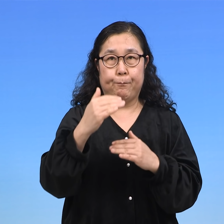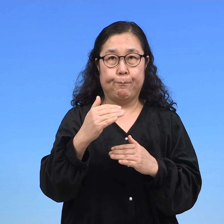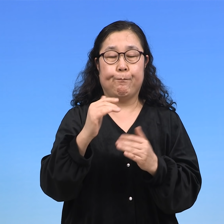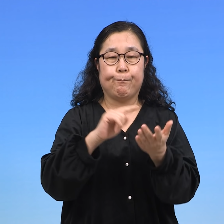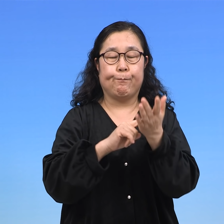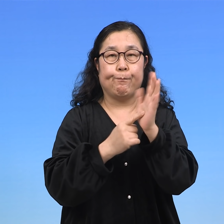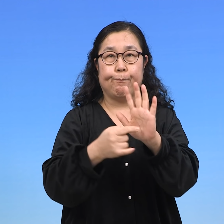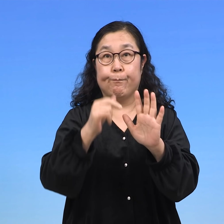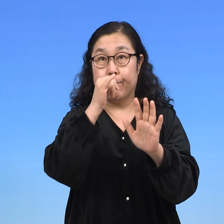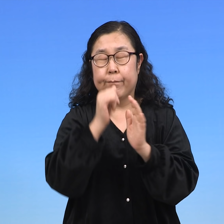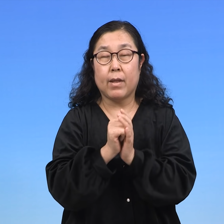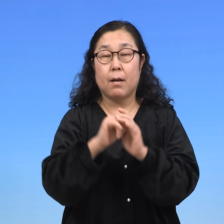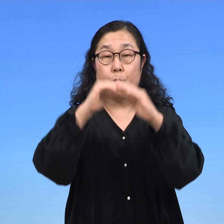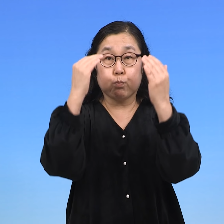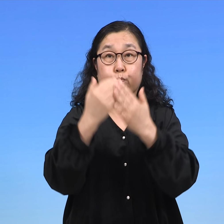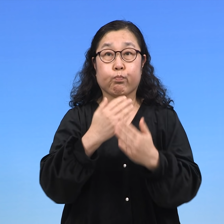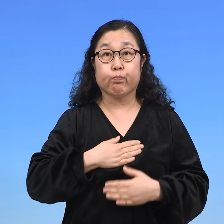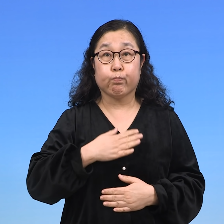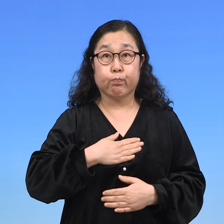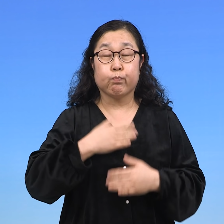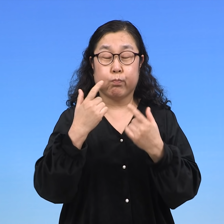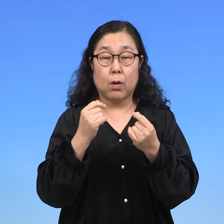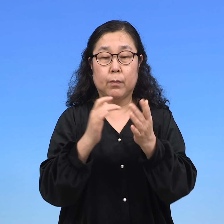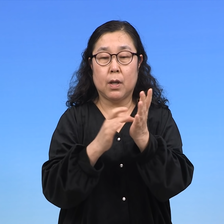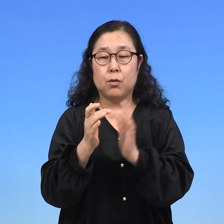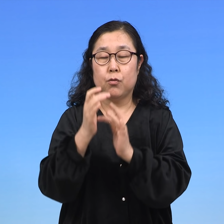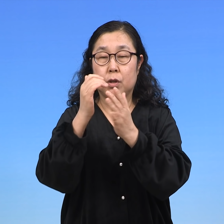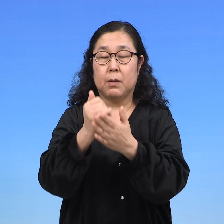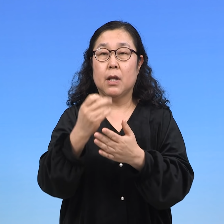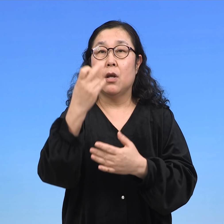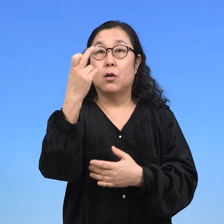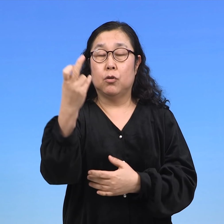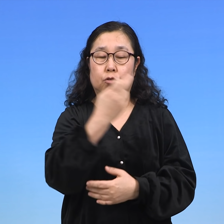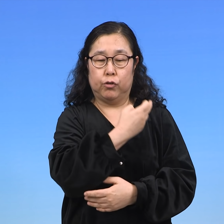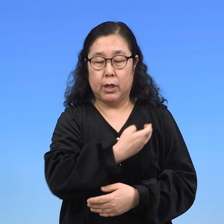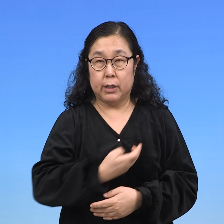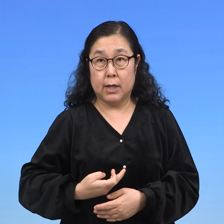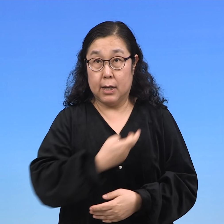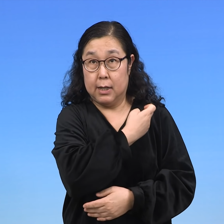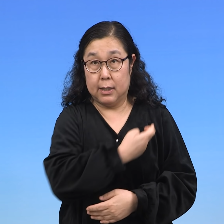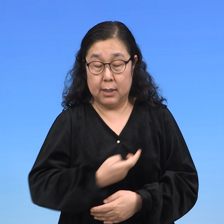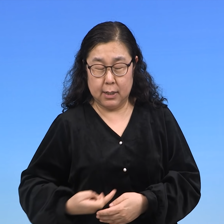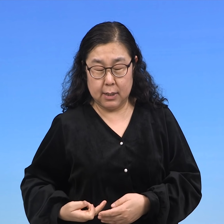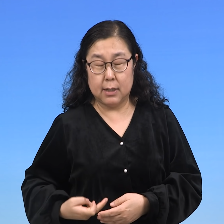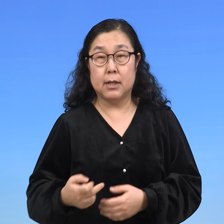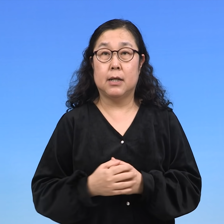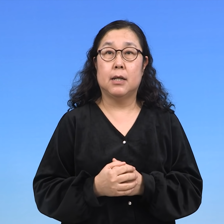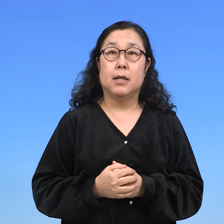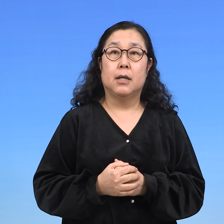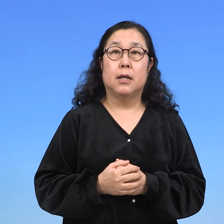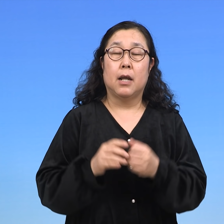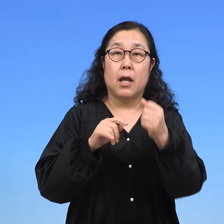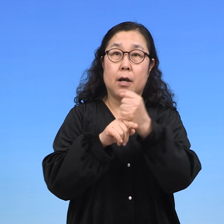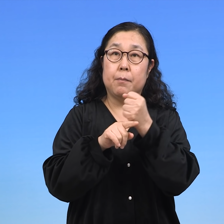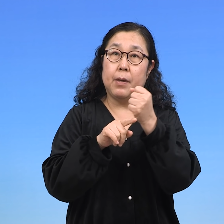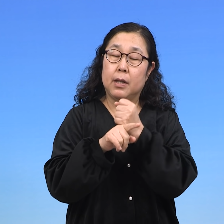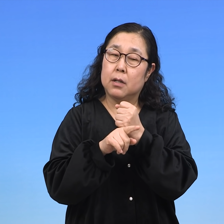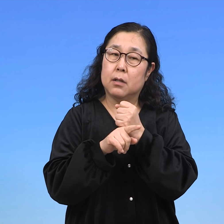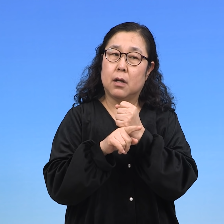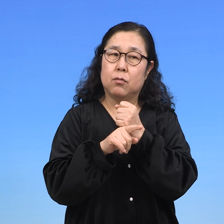다루고 있는데요. 뭐 다 아시겠지만 예수님에게 있어서 이 12명의 제자들이라는 그